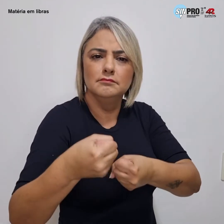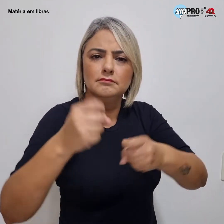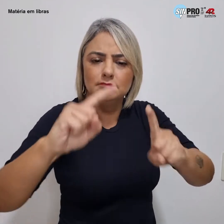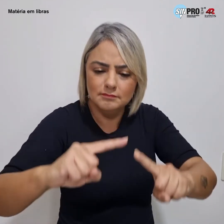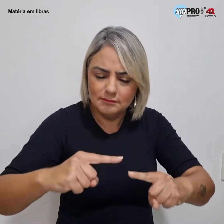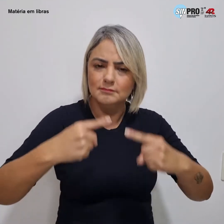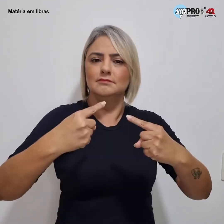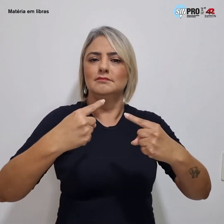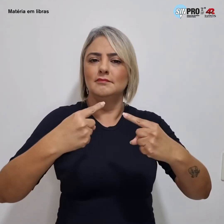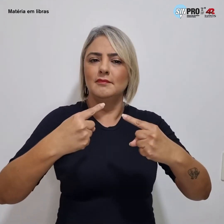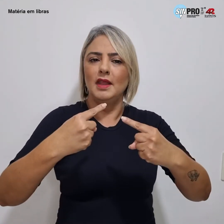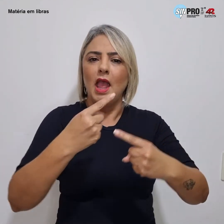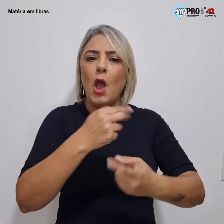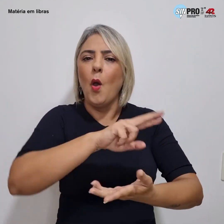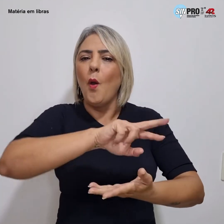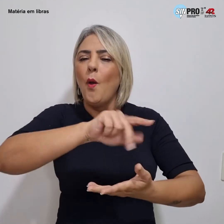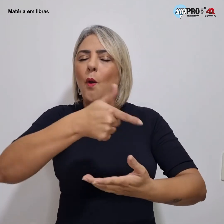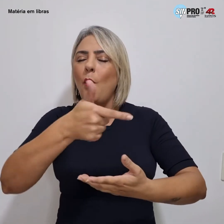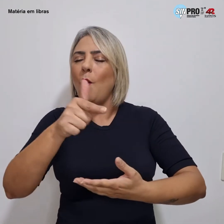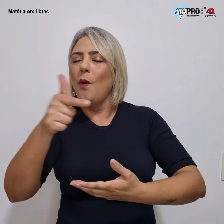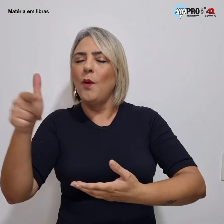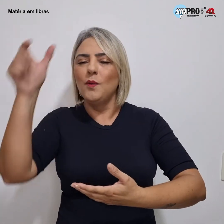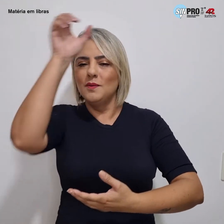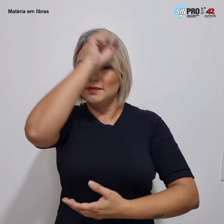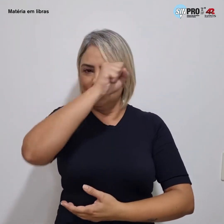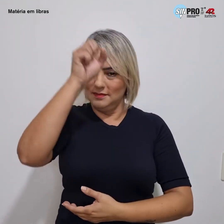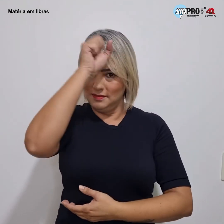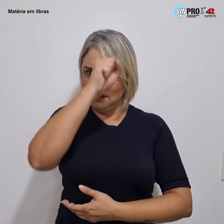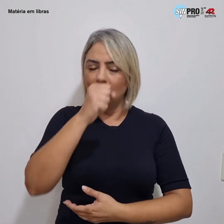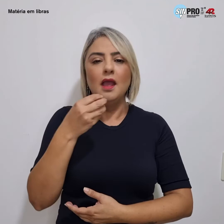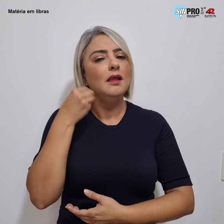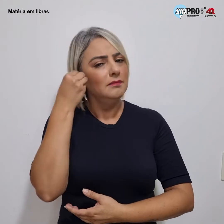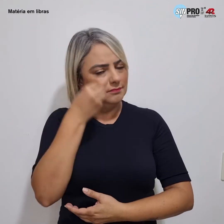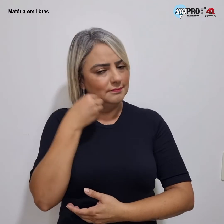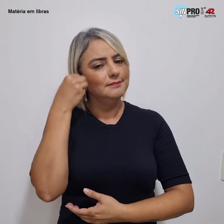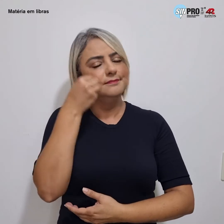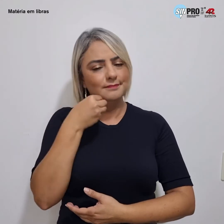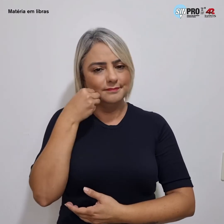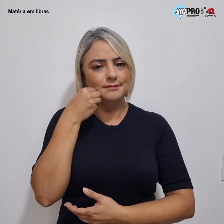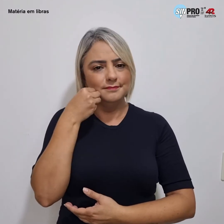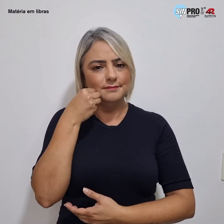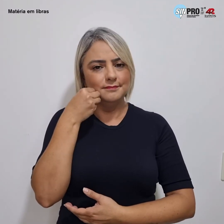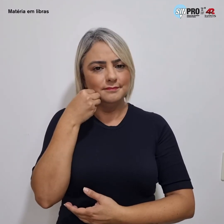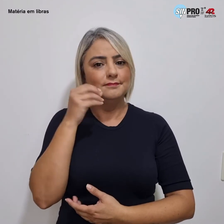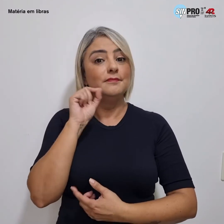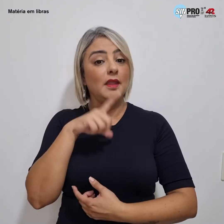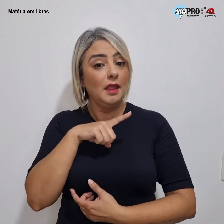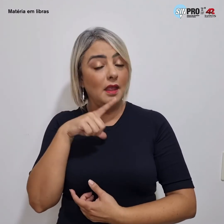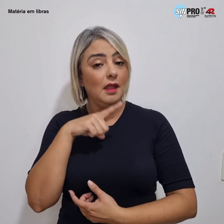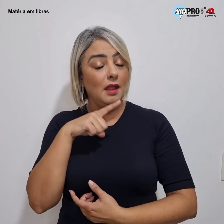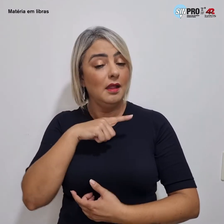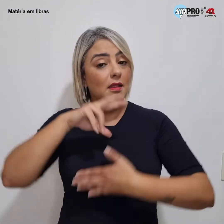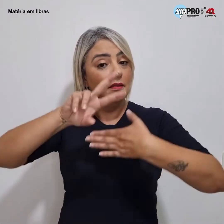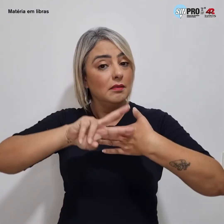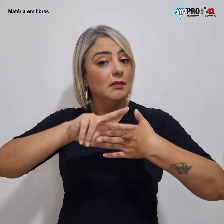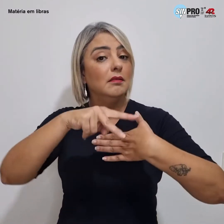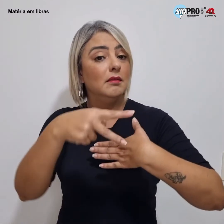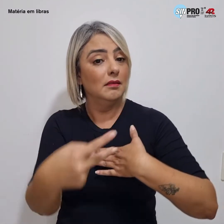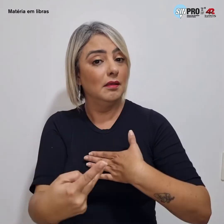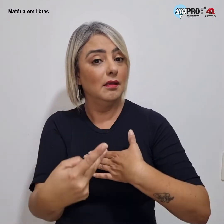dos desafios, dentre outras aprendizagens e vivências que refletem e têm consequências